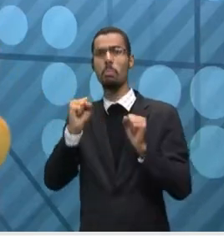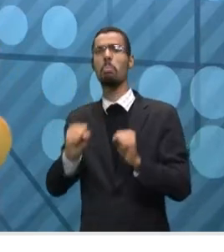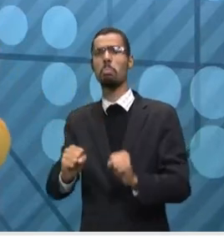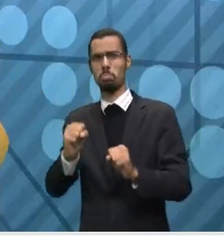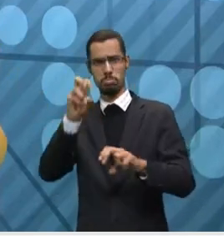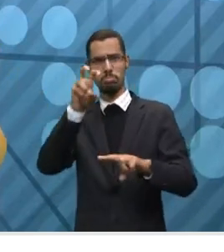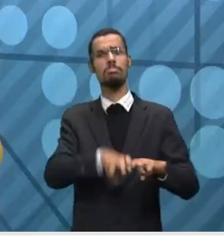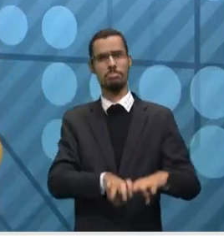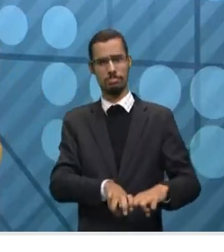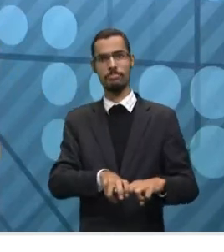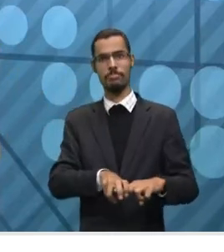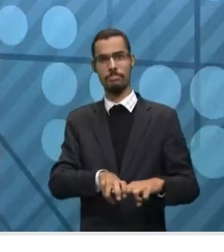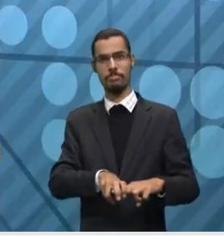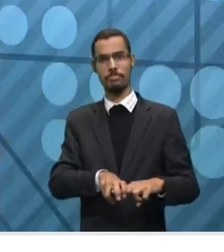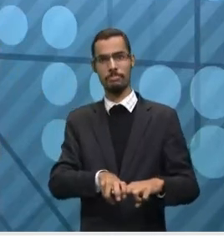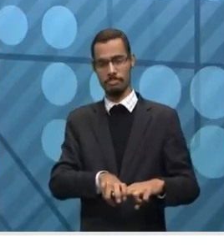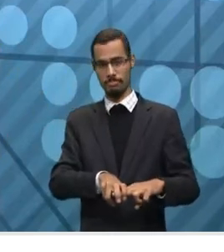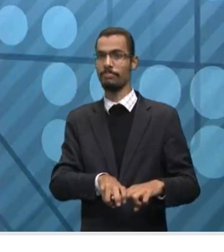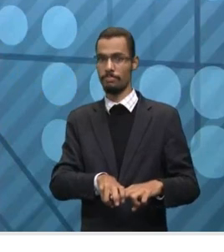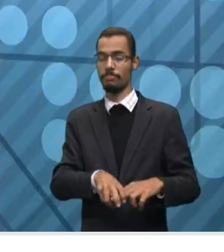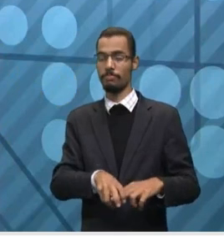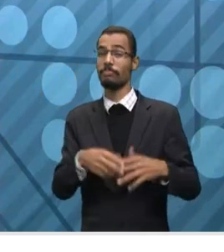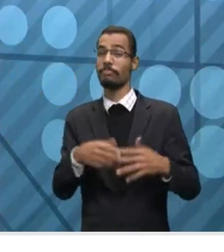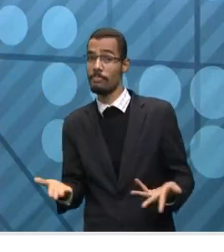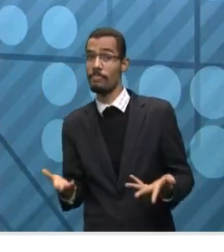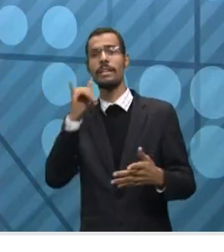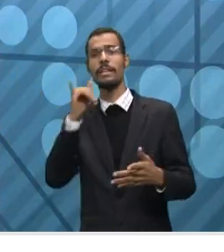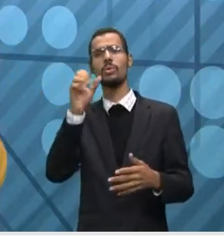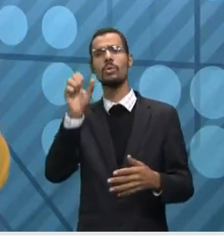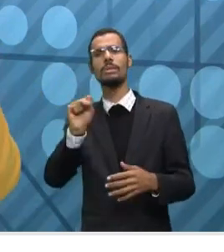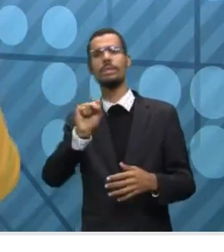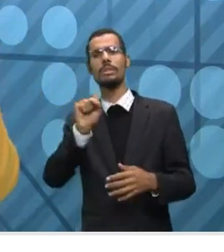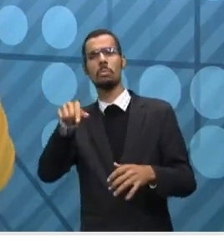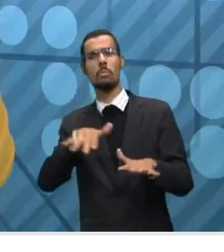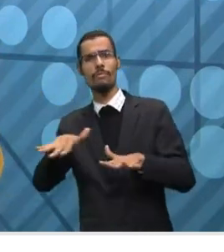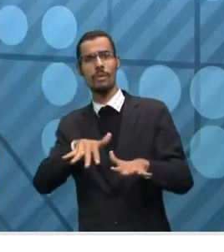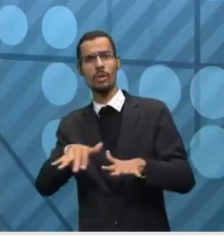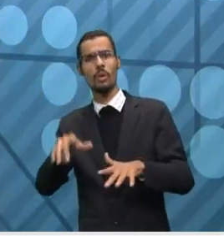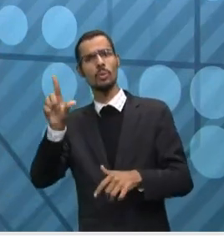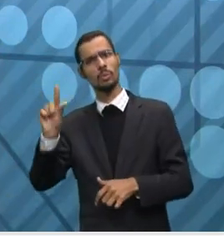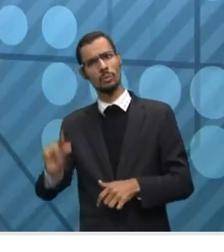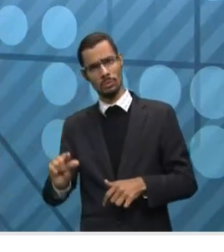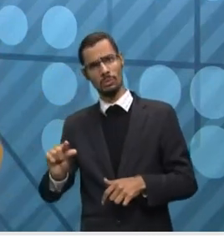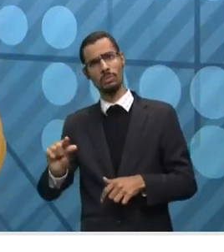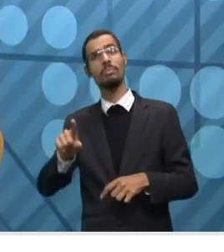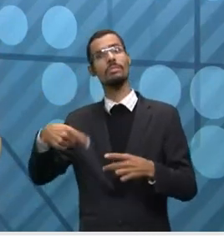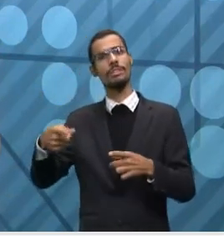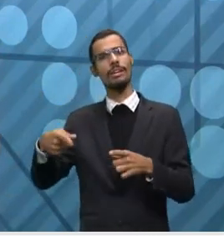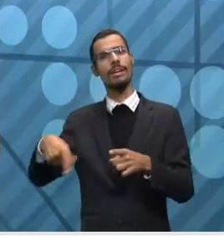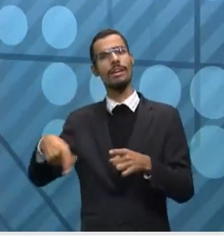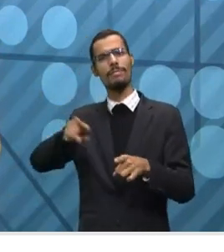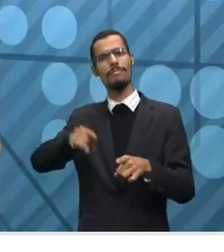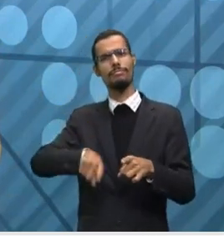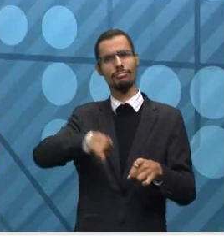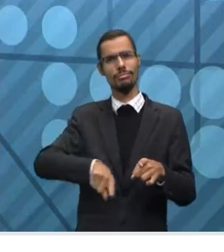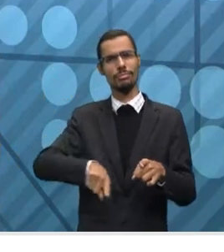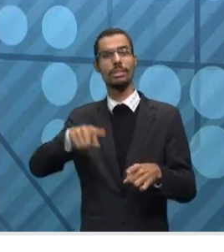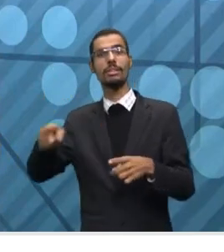Pode sentar, tá? Então, substantivo, movimento curto e